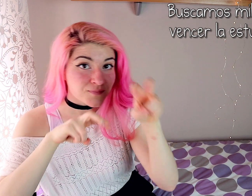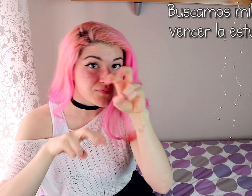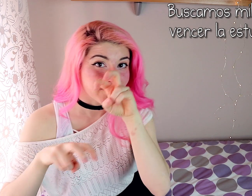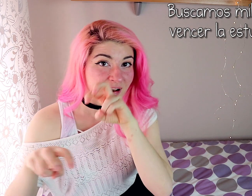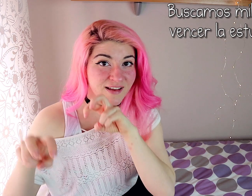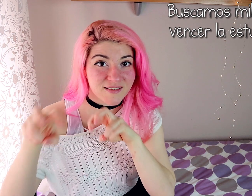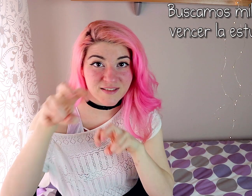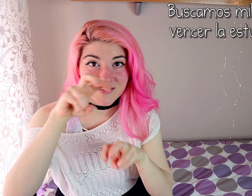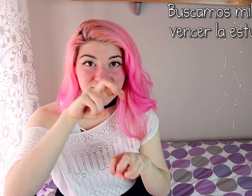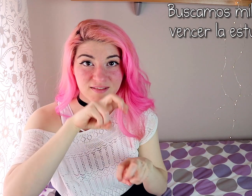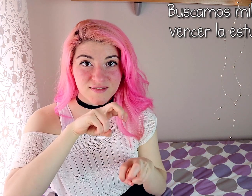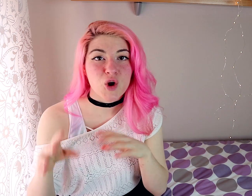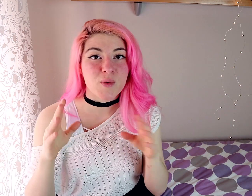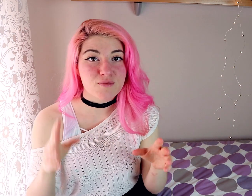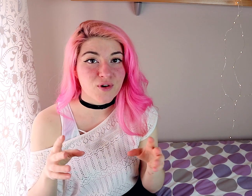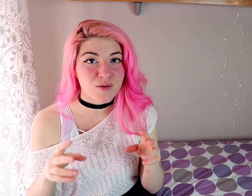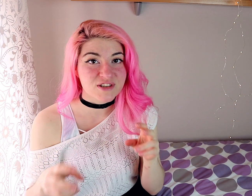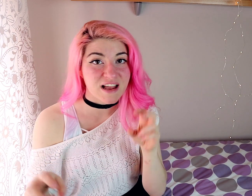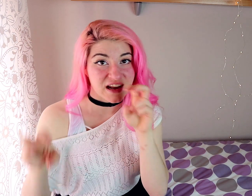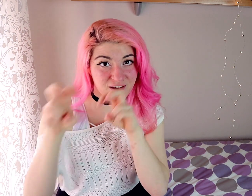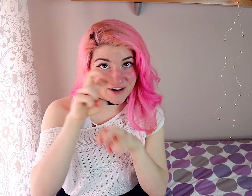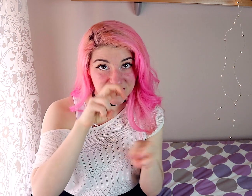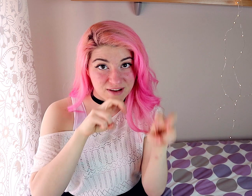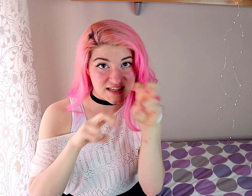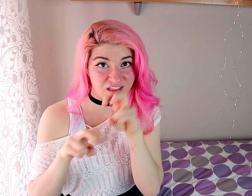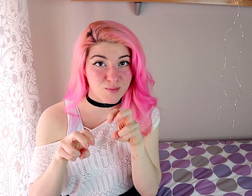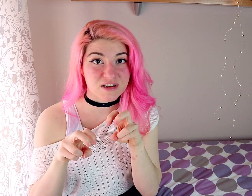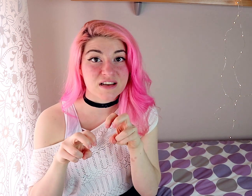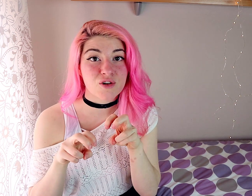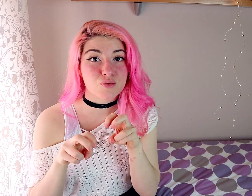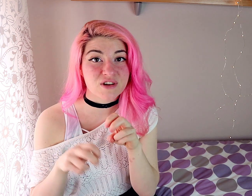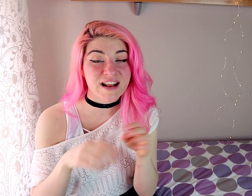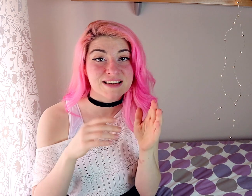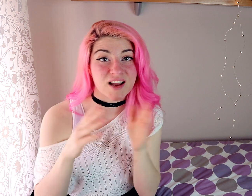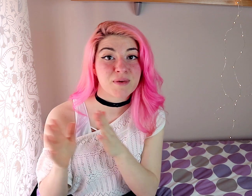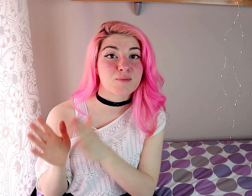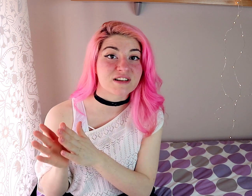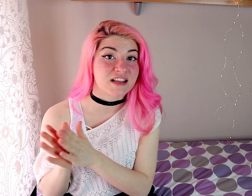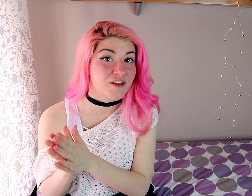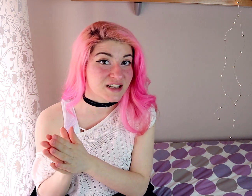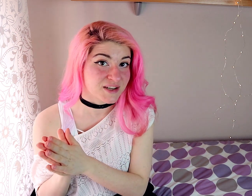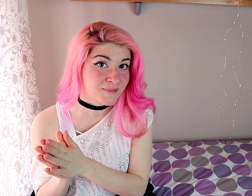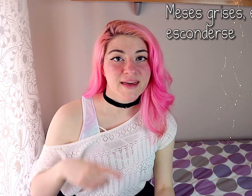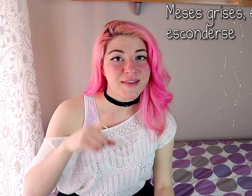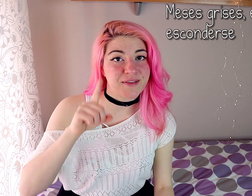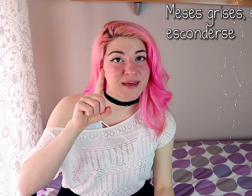¿Vale? Como hay un poco de música entre frase y frase, hacemos el signo de buscar hasta que empezamos la siguiente frase. Que dice